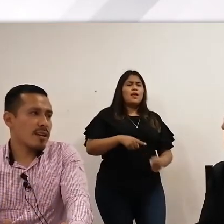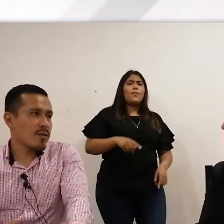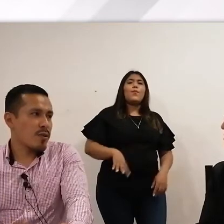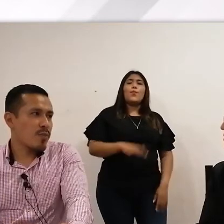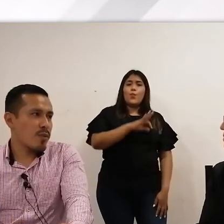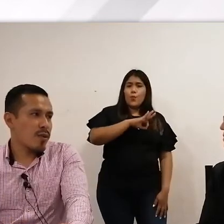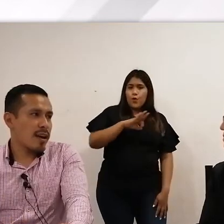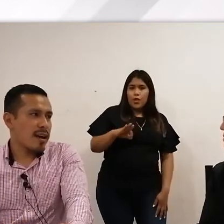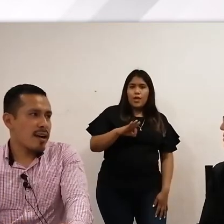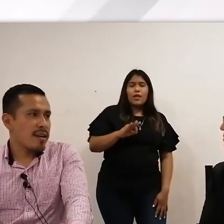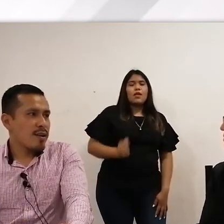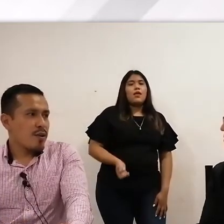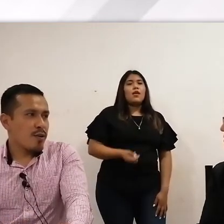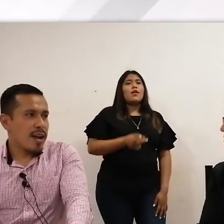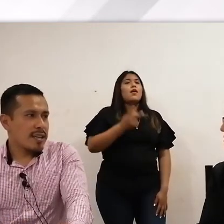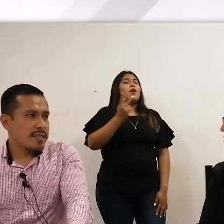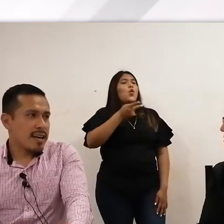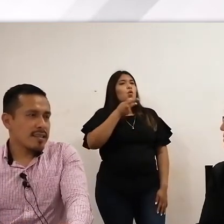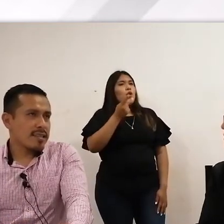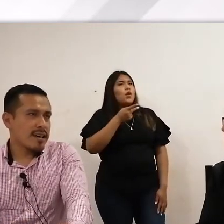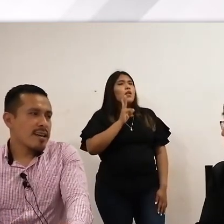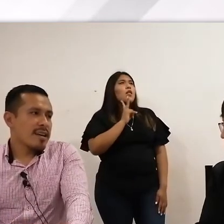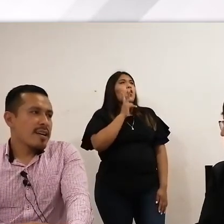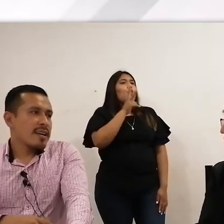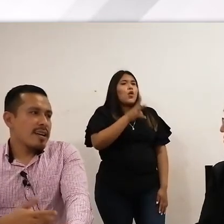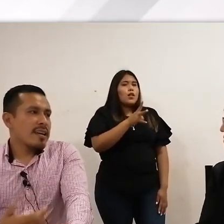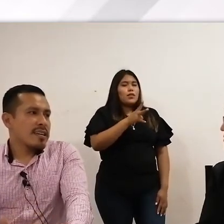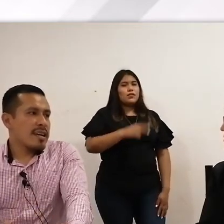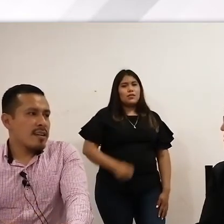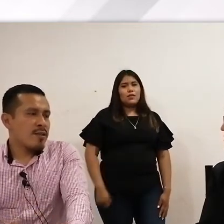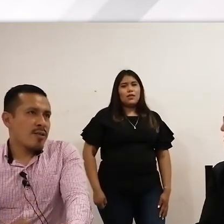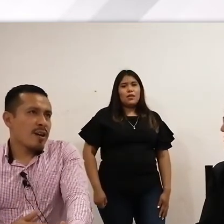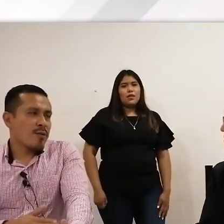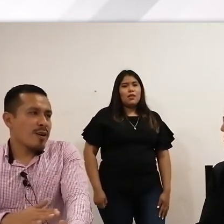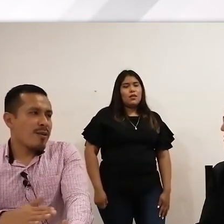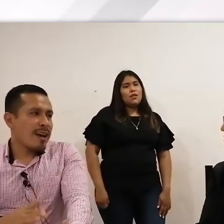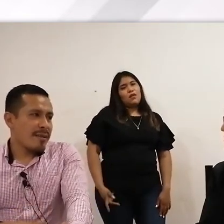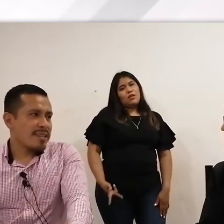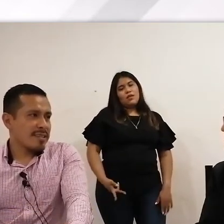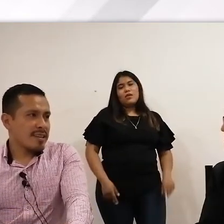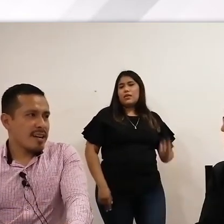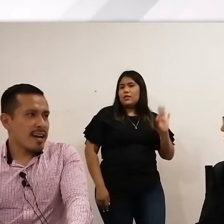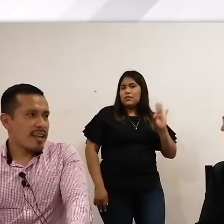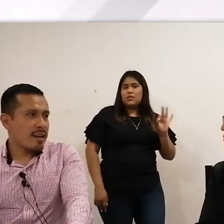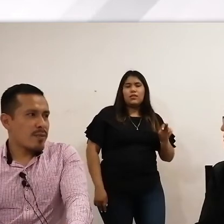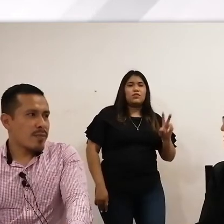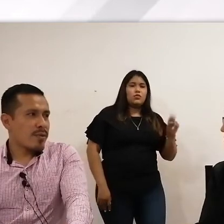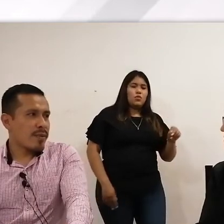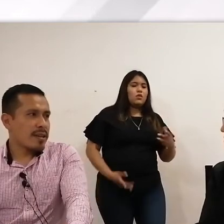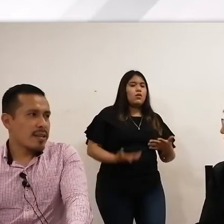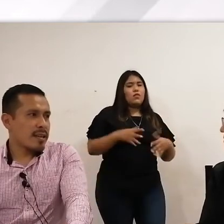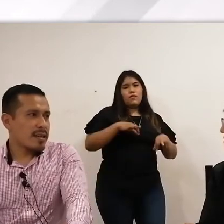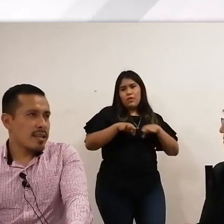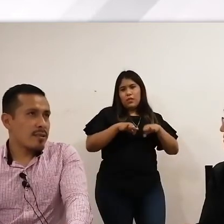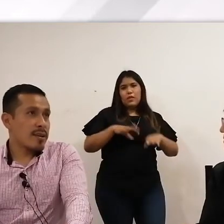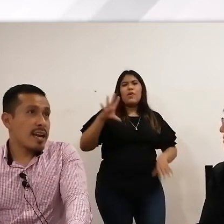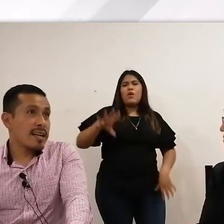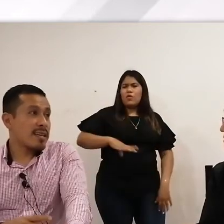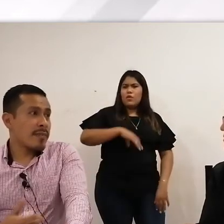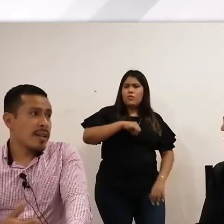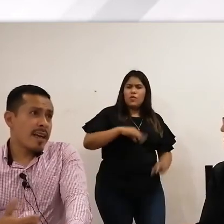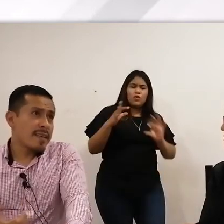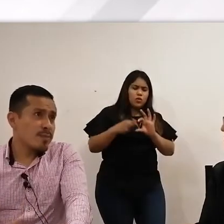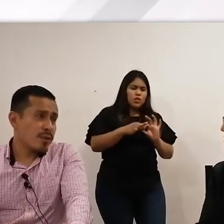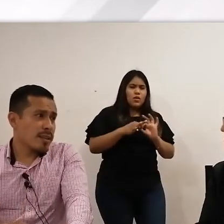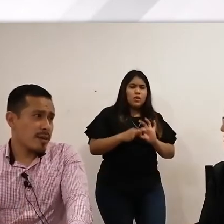su desarrollo, podrá oralizarse y quién no, de acuerdo al avance que cada alumno vaya teniendo y a